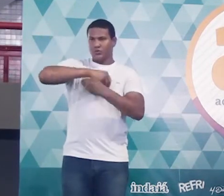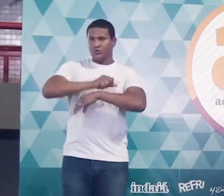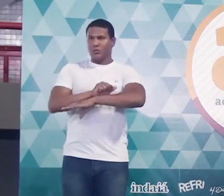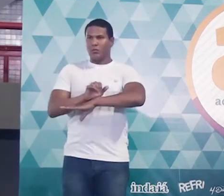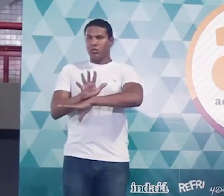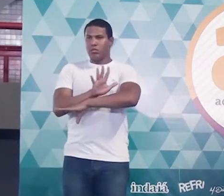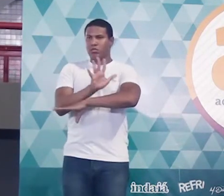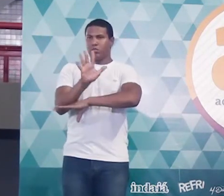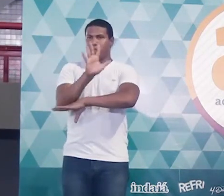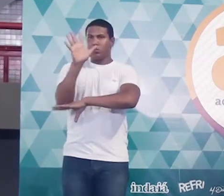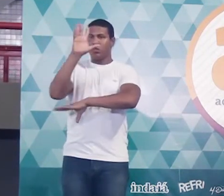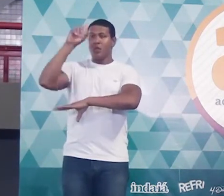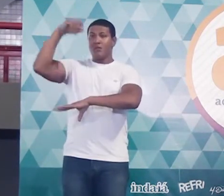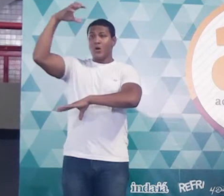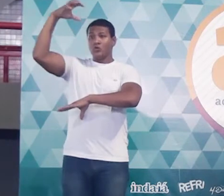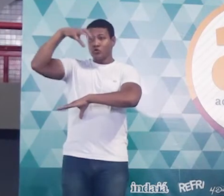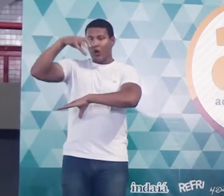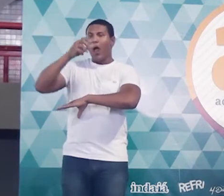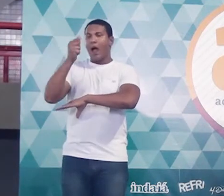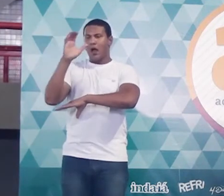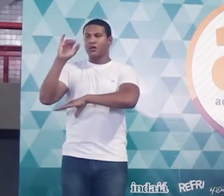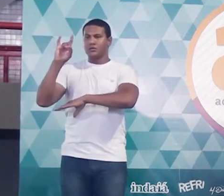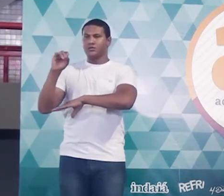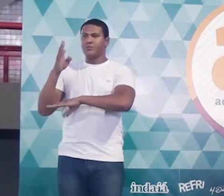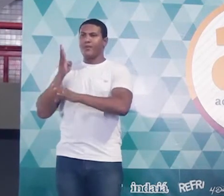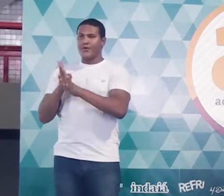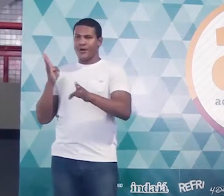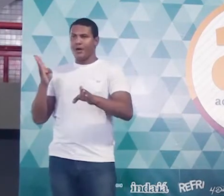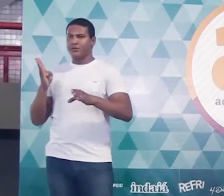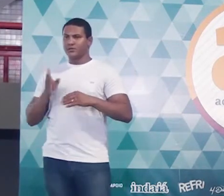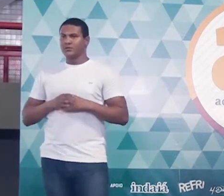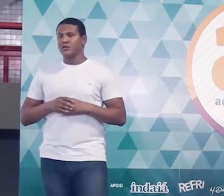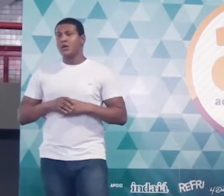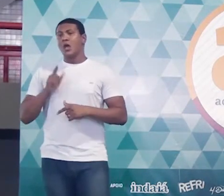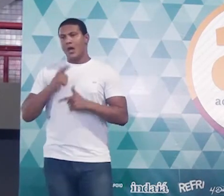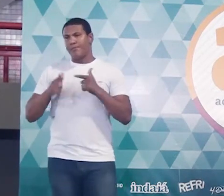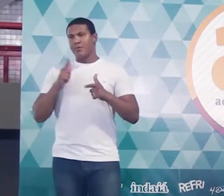só para a cidade em si, né? Mas para as